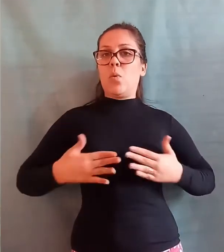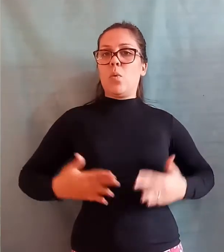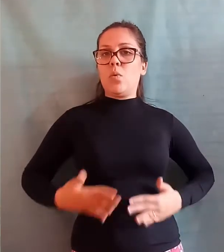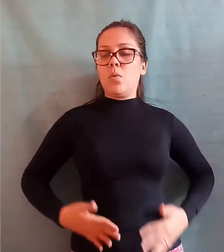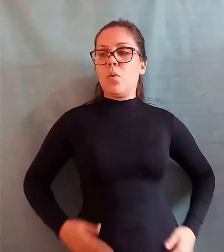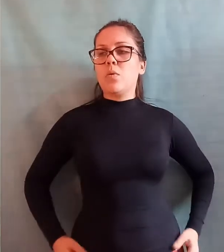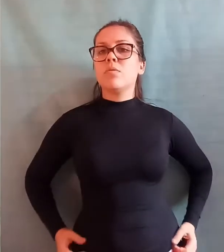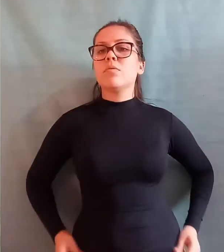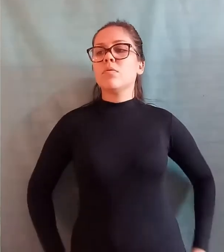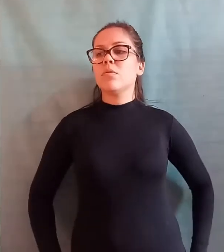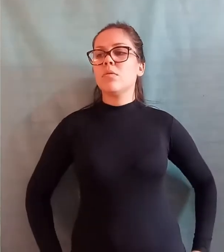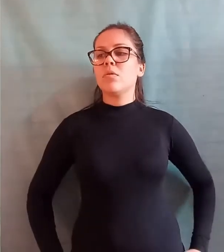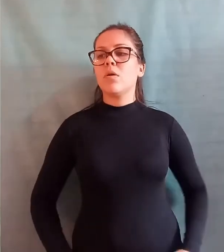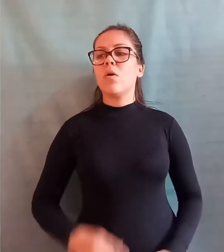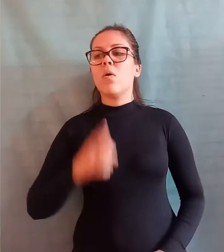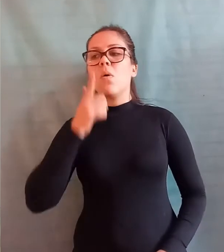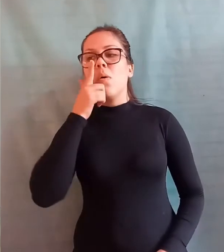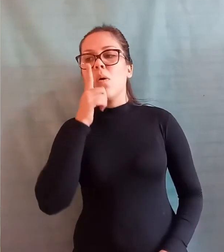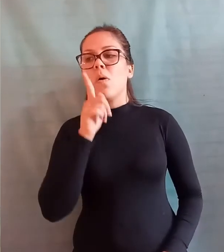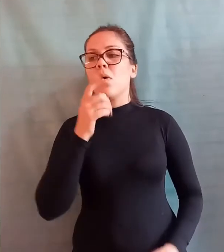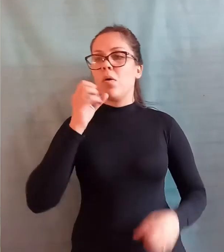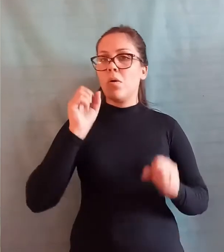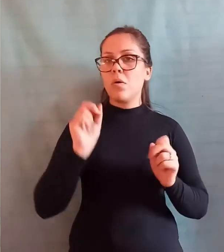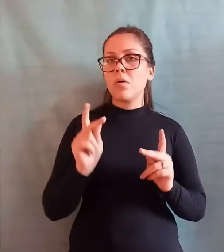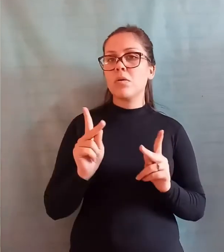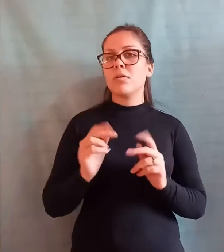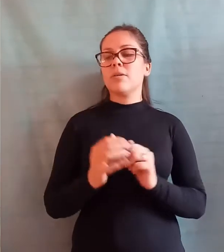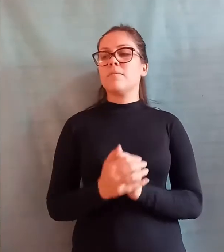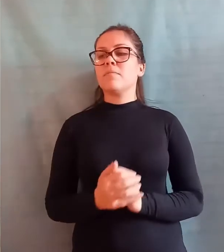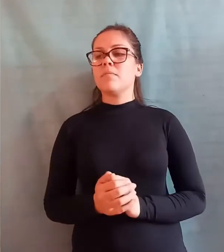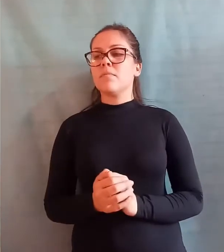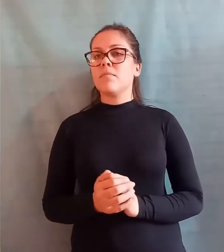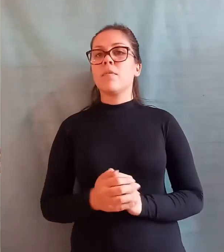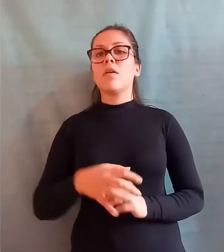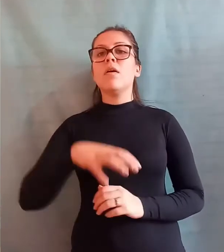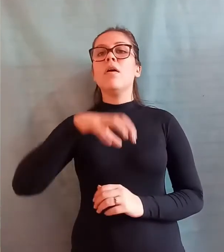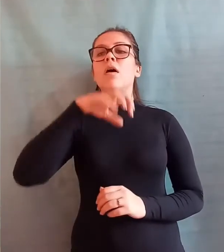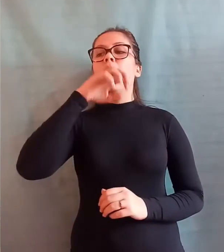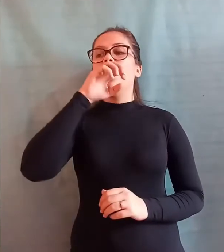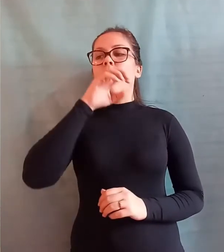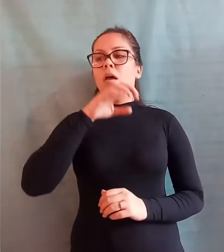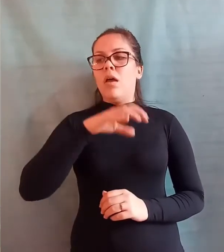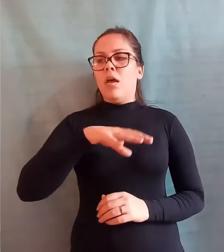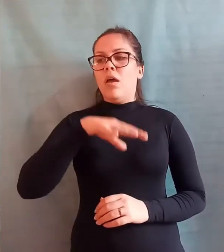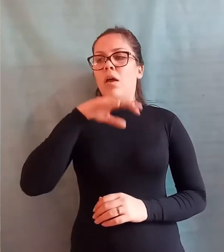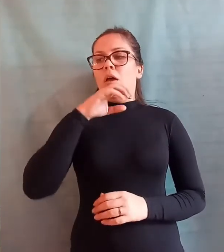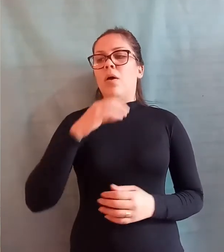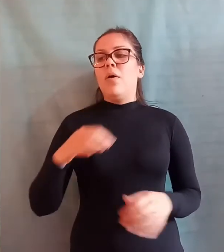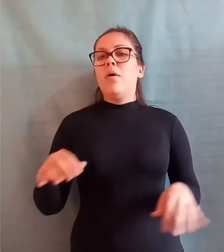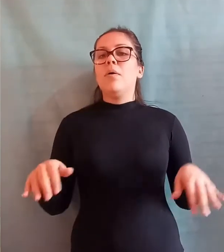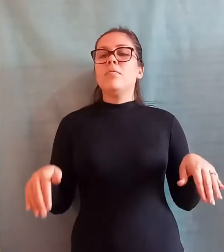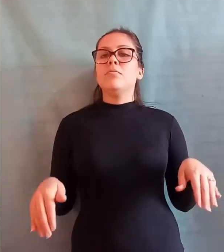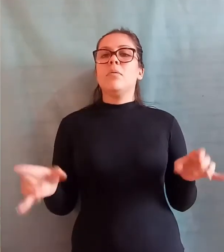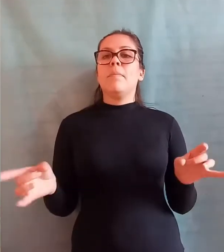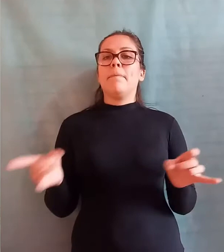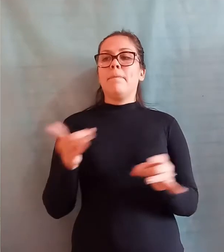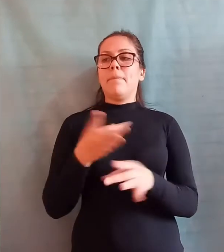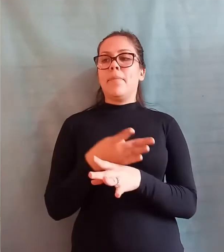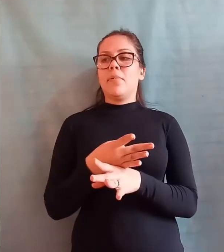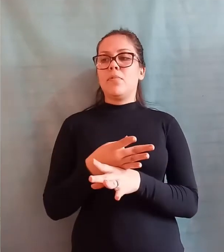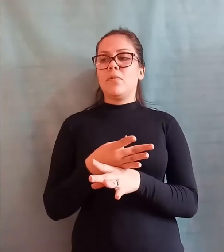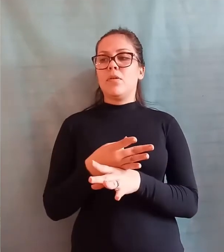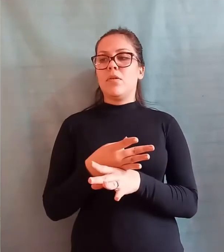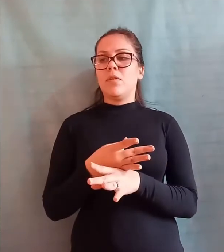meditação, tá? Então, preparei meu corpo para a meditação, para a respiração, né? Não deixa de ser uma meditação. Preparei o